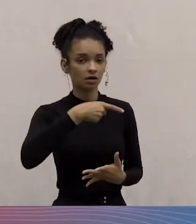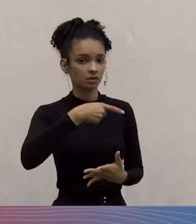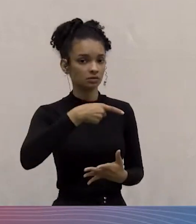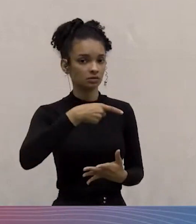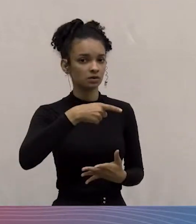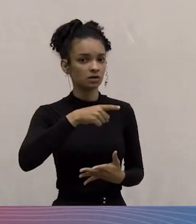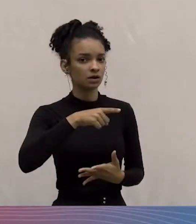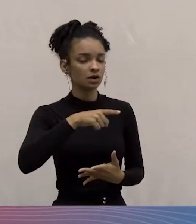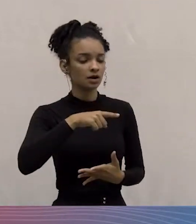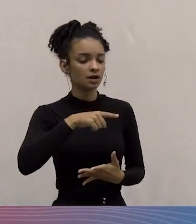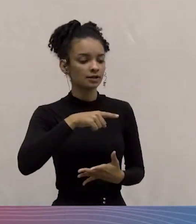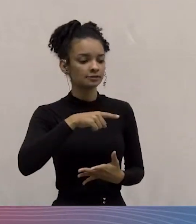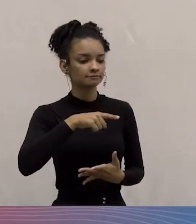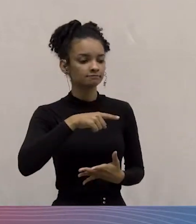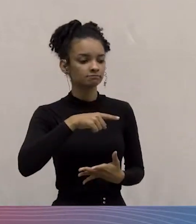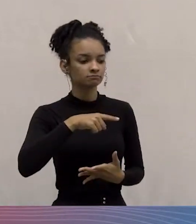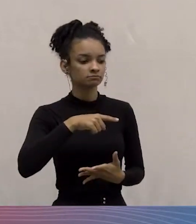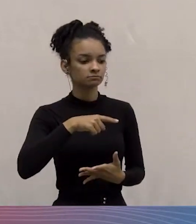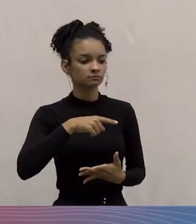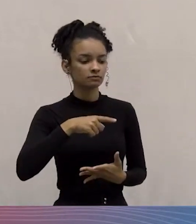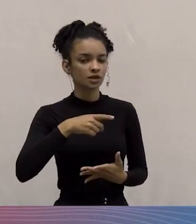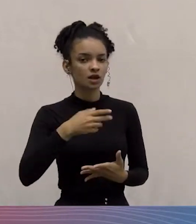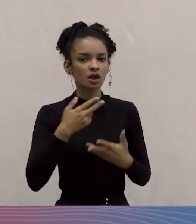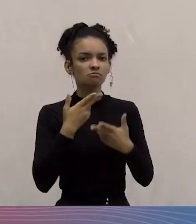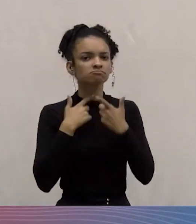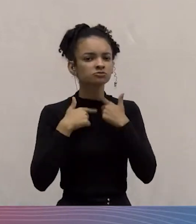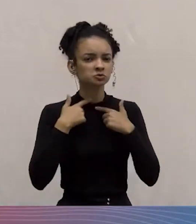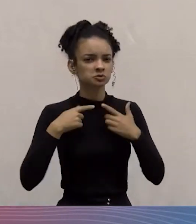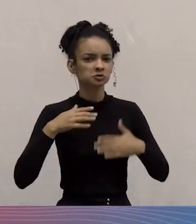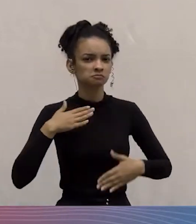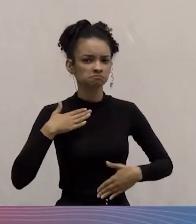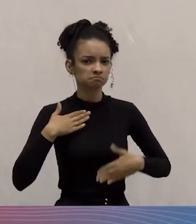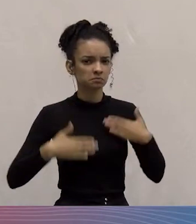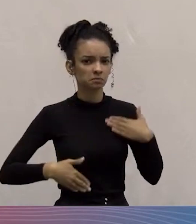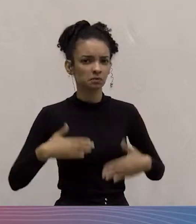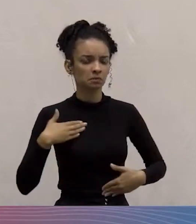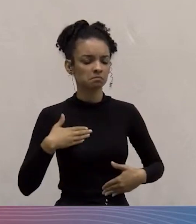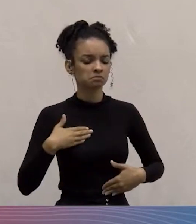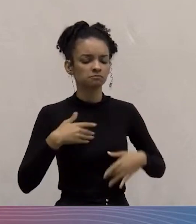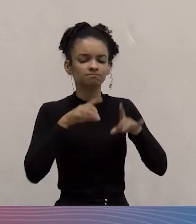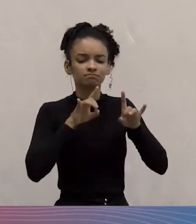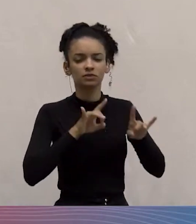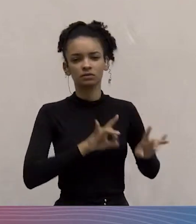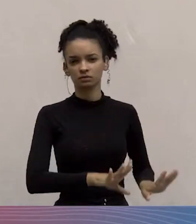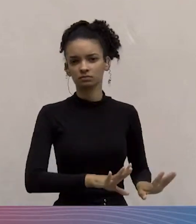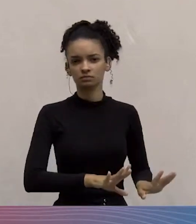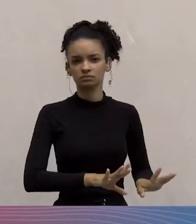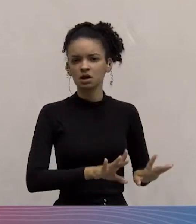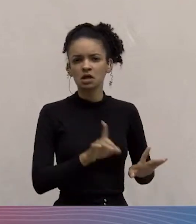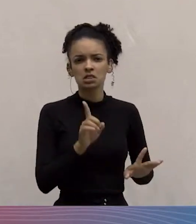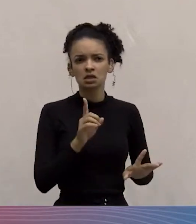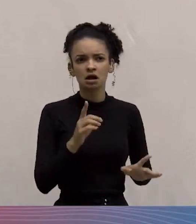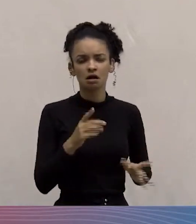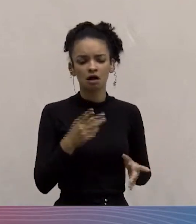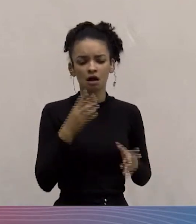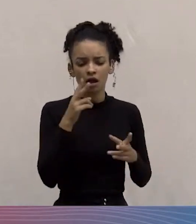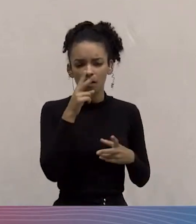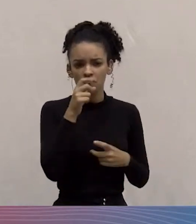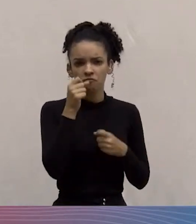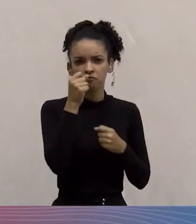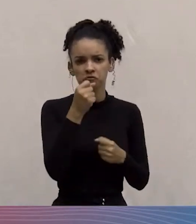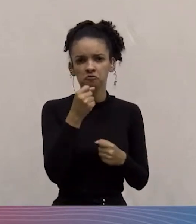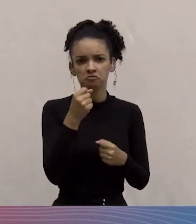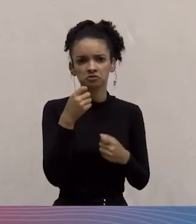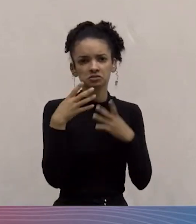que se despojassem da carne, não dependesse da sua força natural,